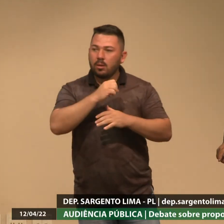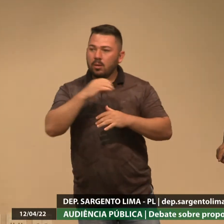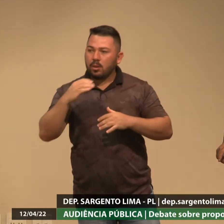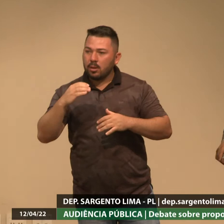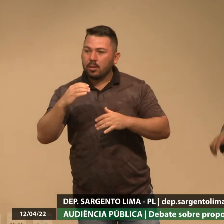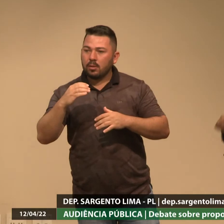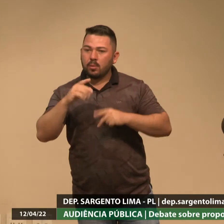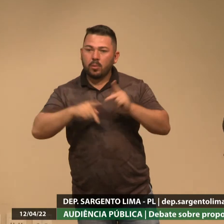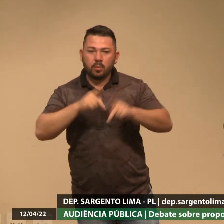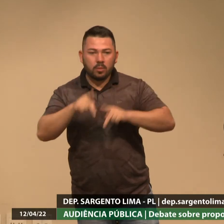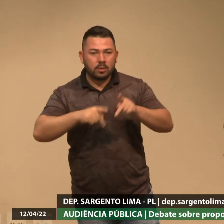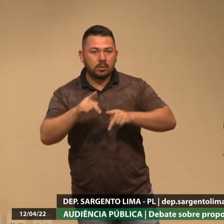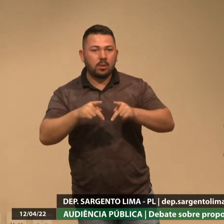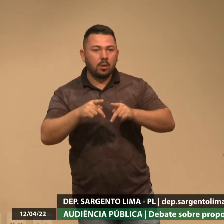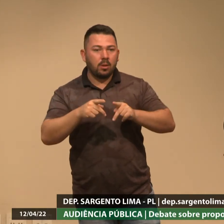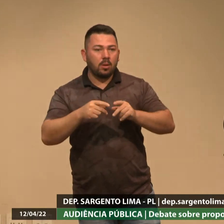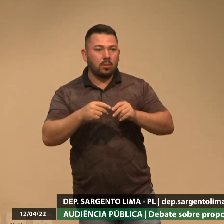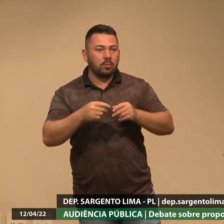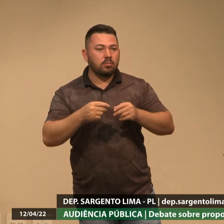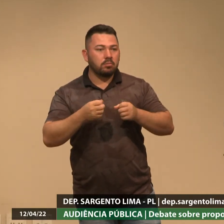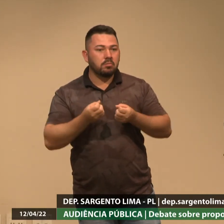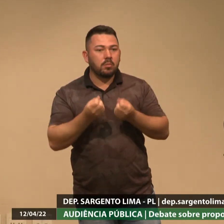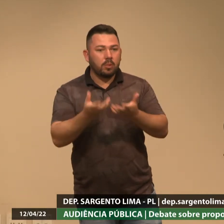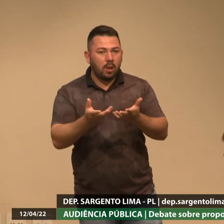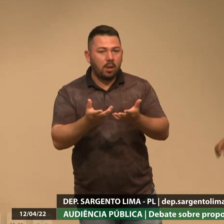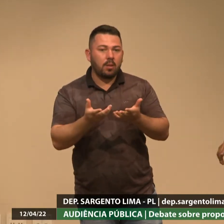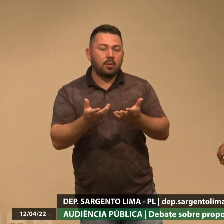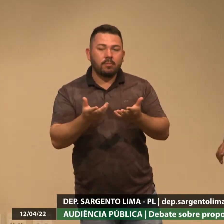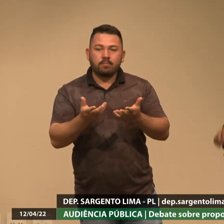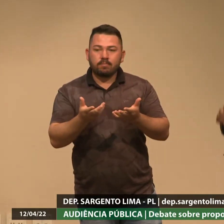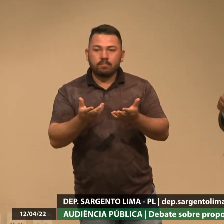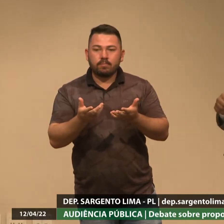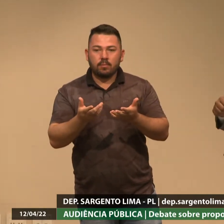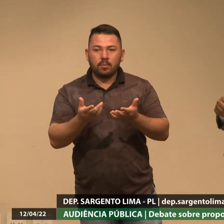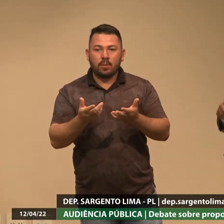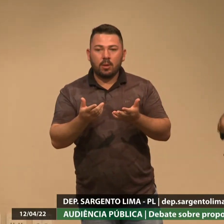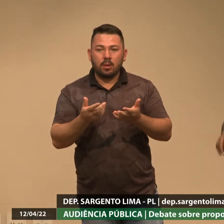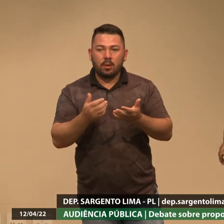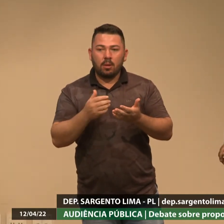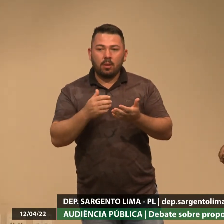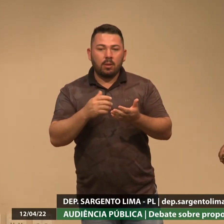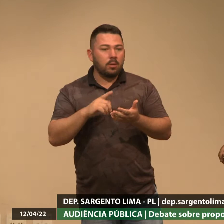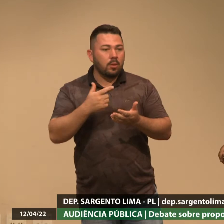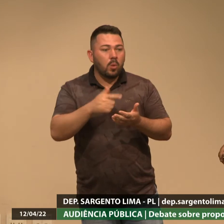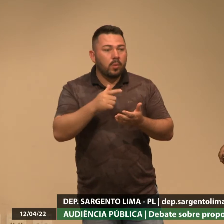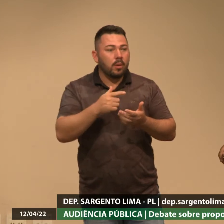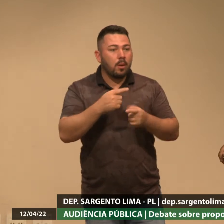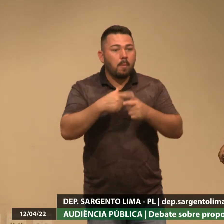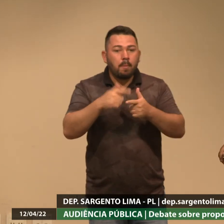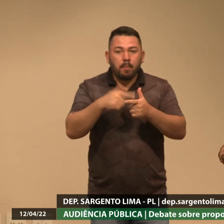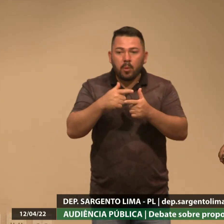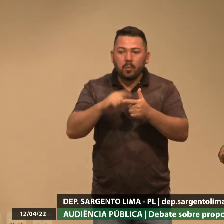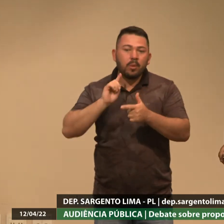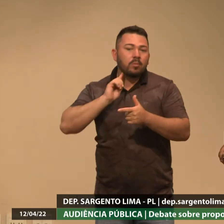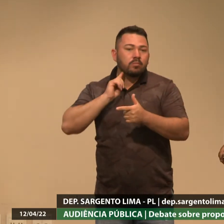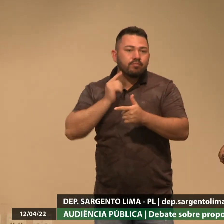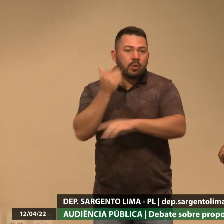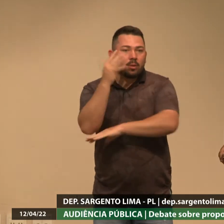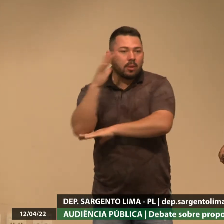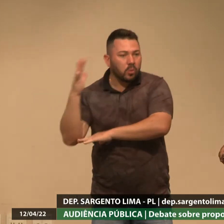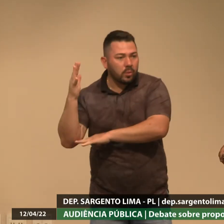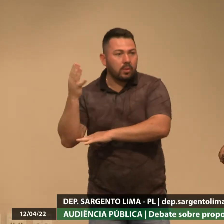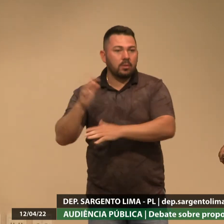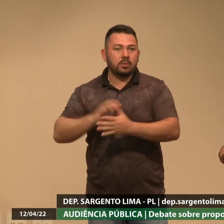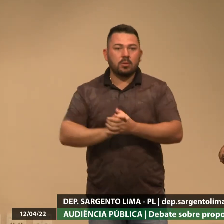oferecer uma das melhores alternativas de renda que não impacta a natureza o que